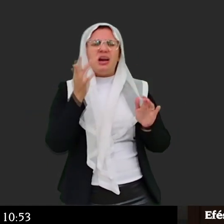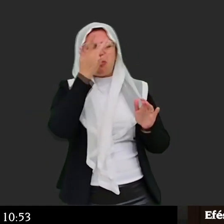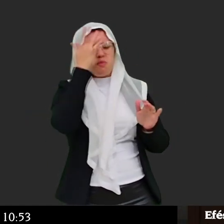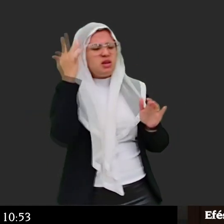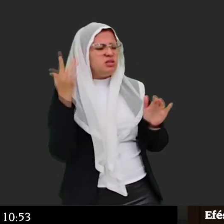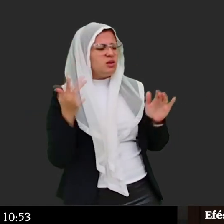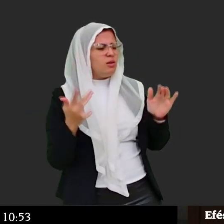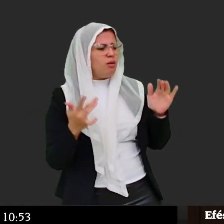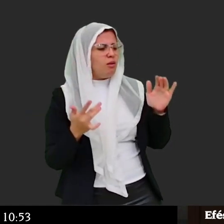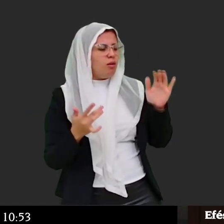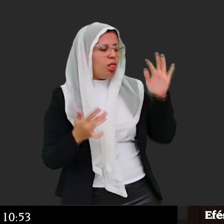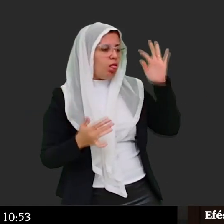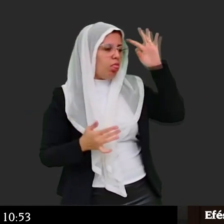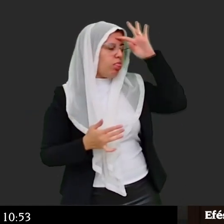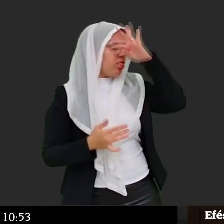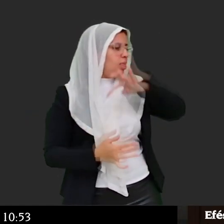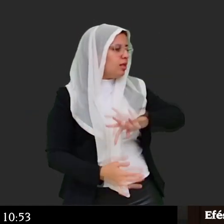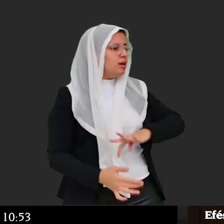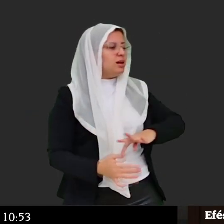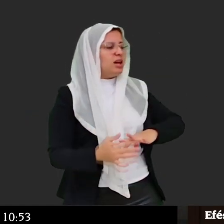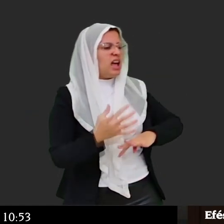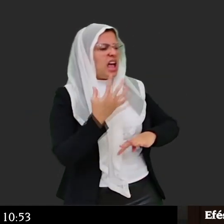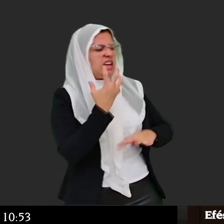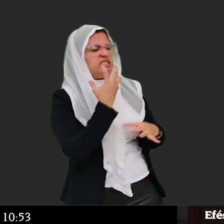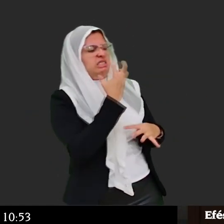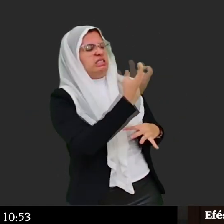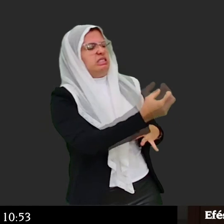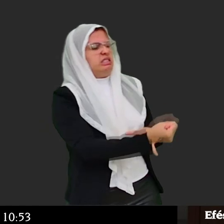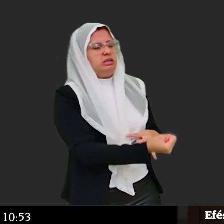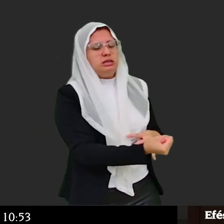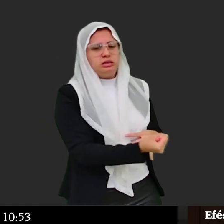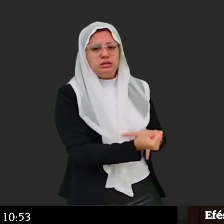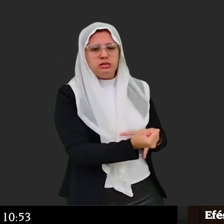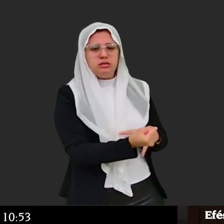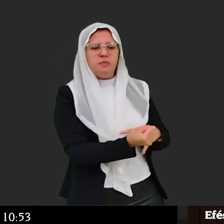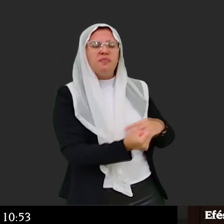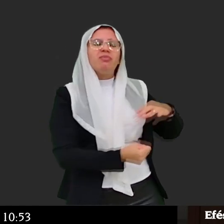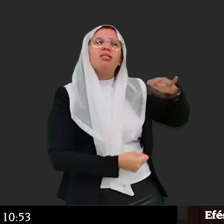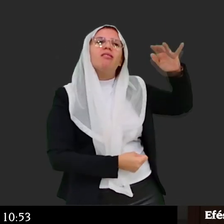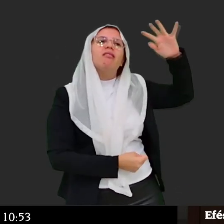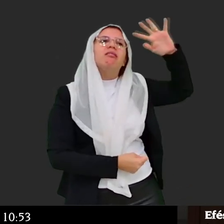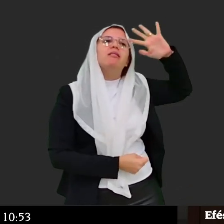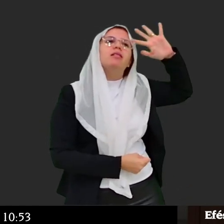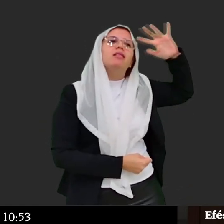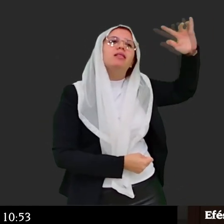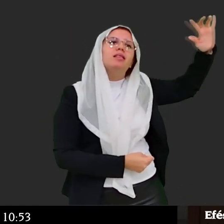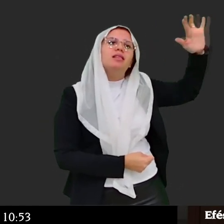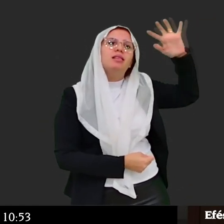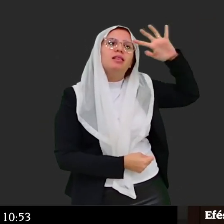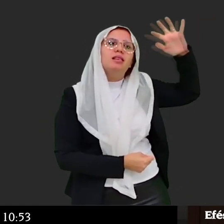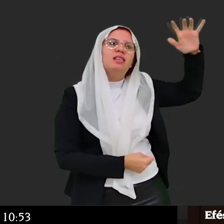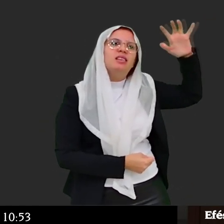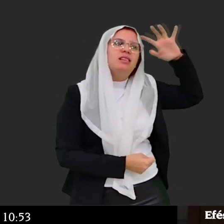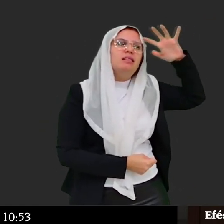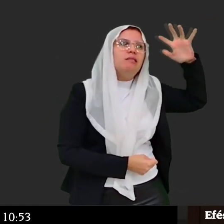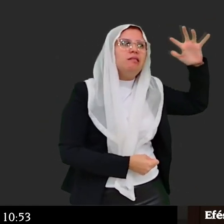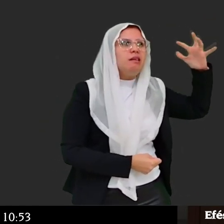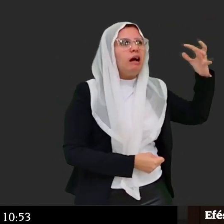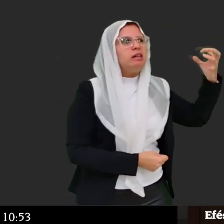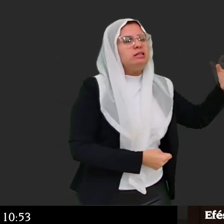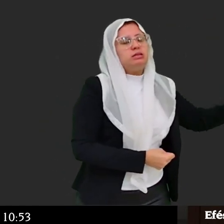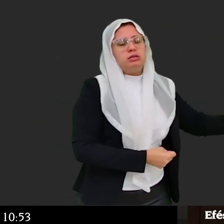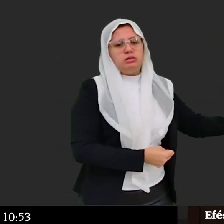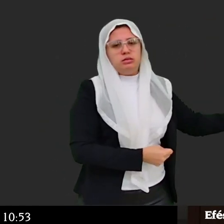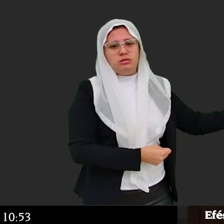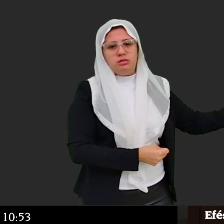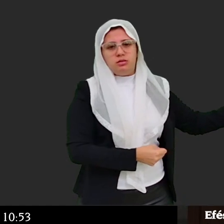na vaidade do seu sentido, envaidecidos pelos pensamentos e pelos enganos que há neste mundo. É o